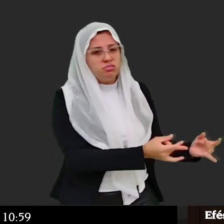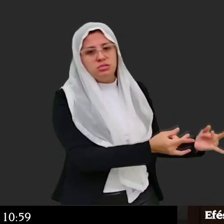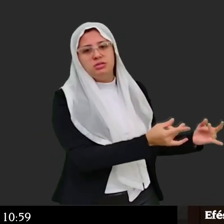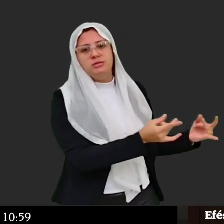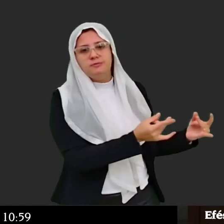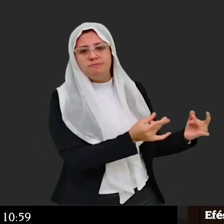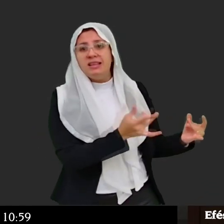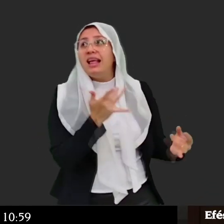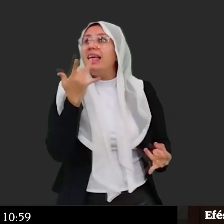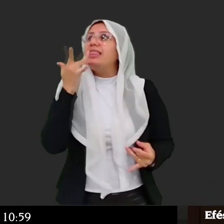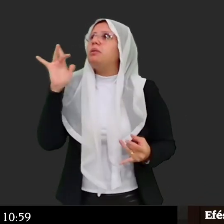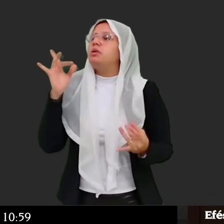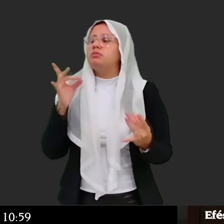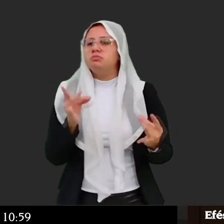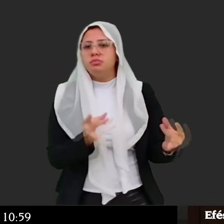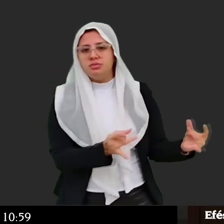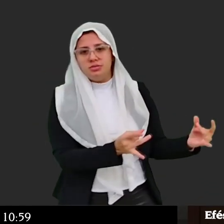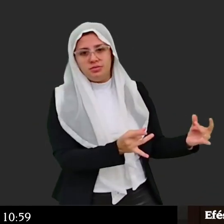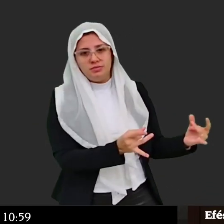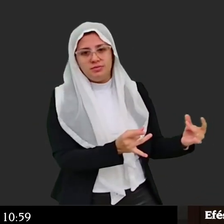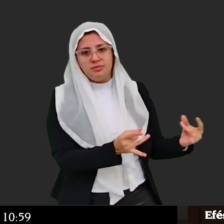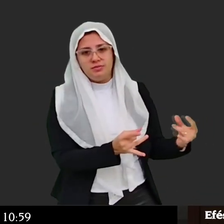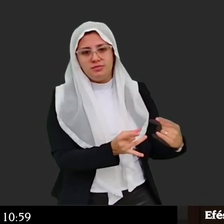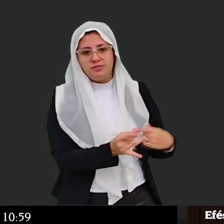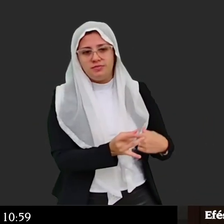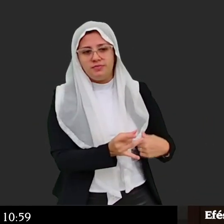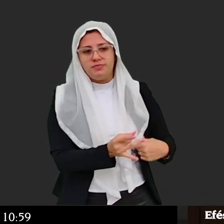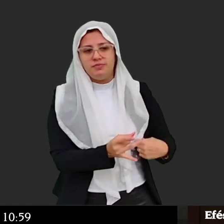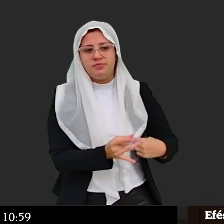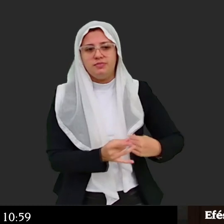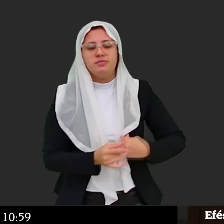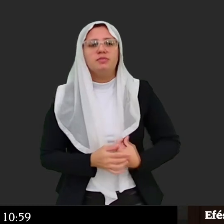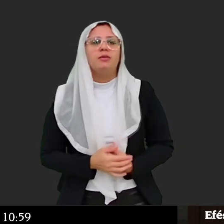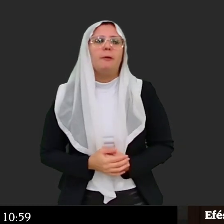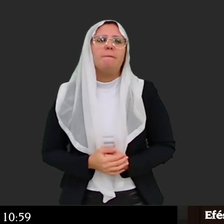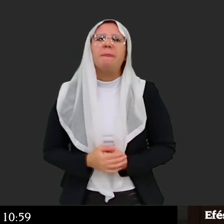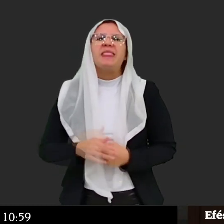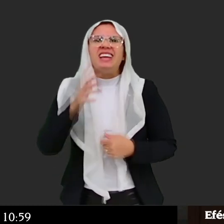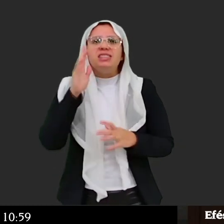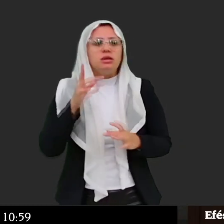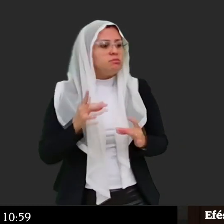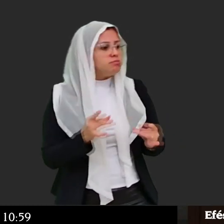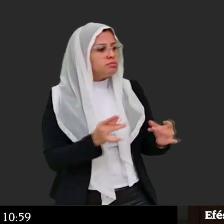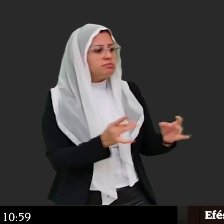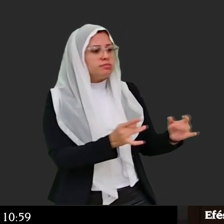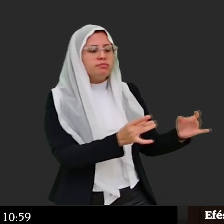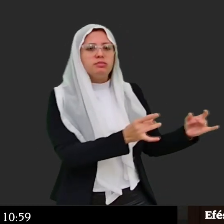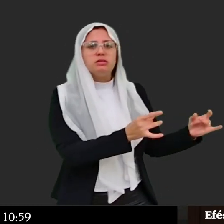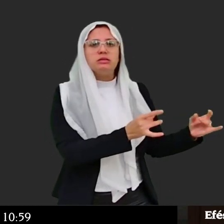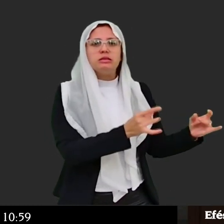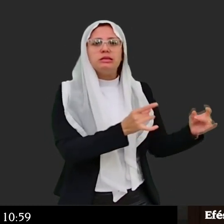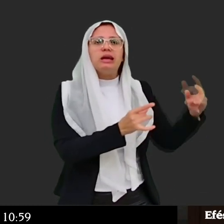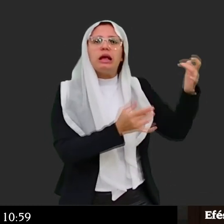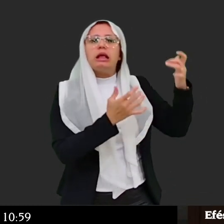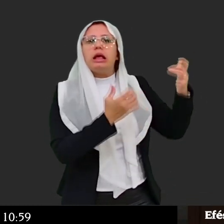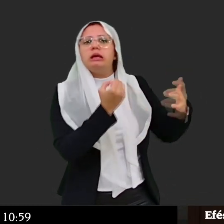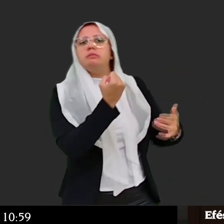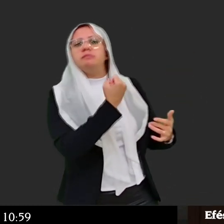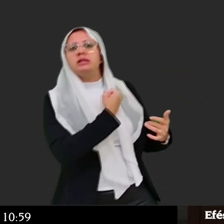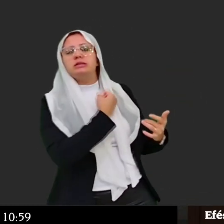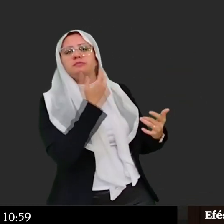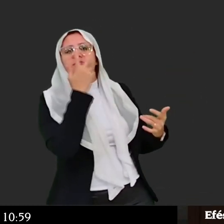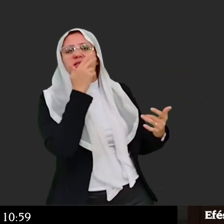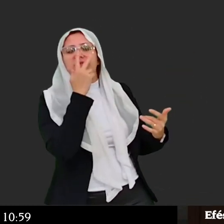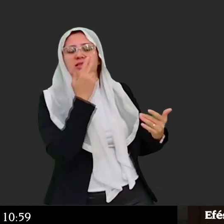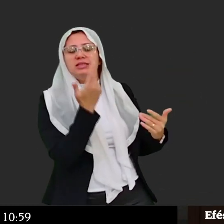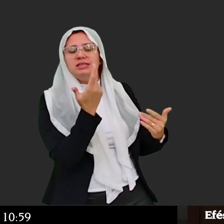a Deus. E depois, então, quando ele roubou tudo, ele procura tirar a nossa vida, como assim